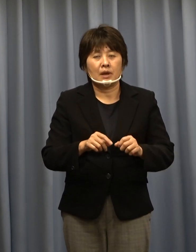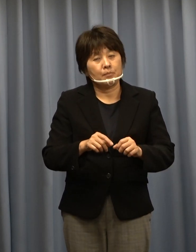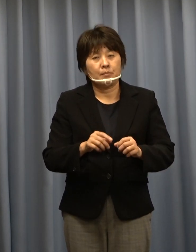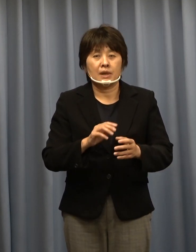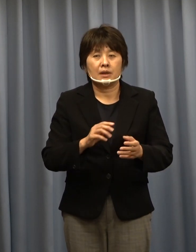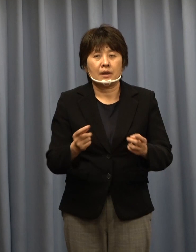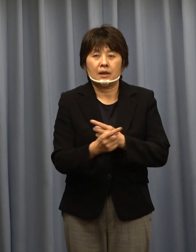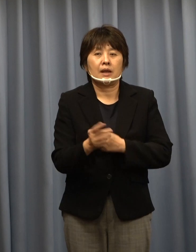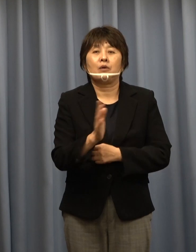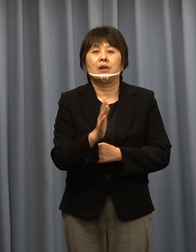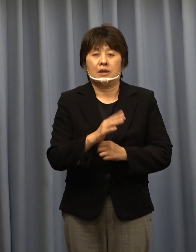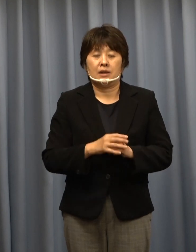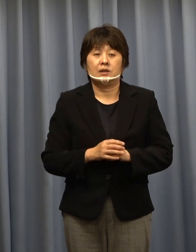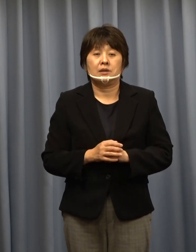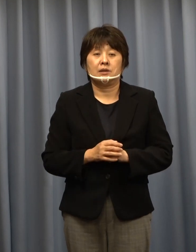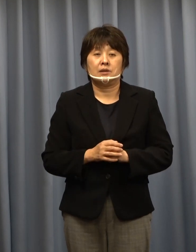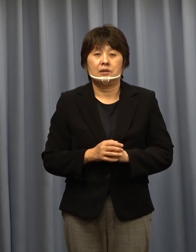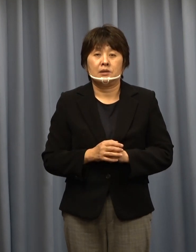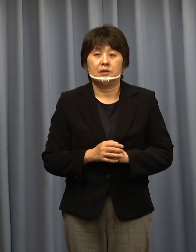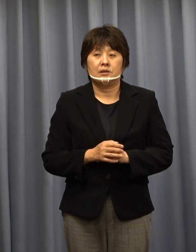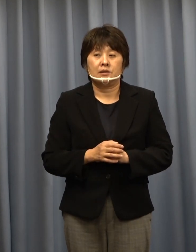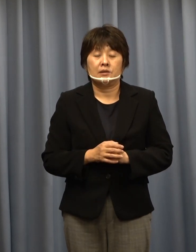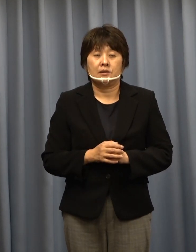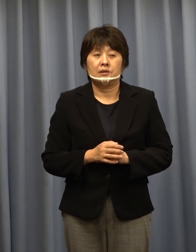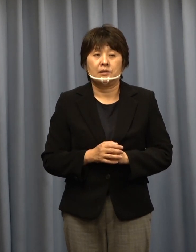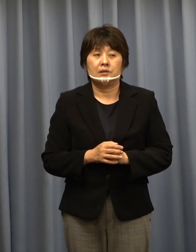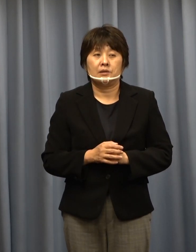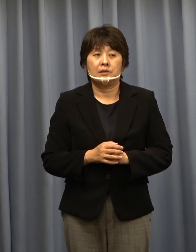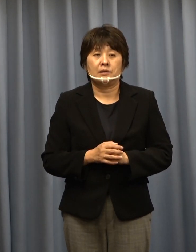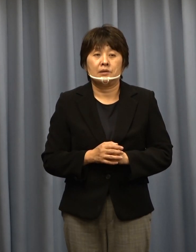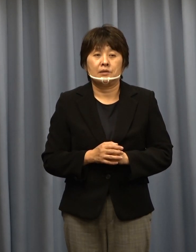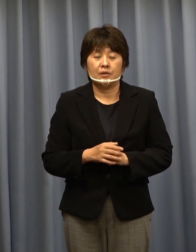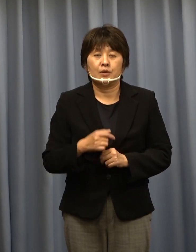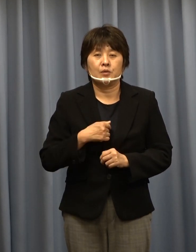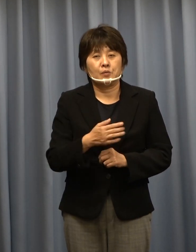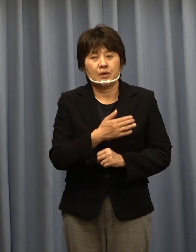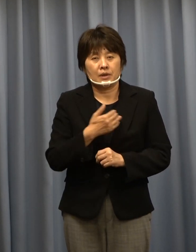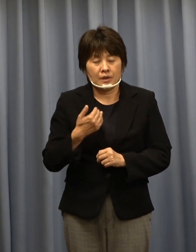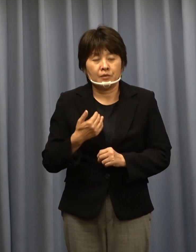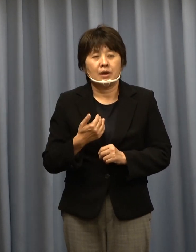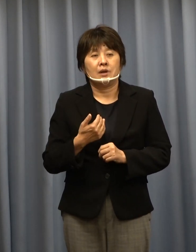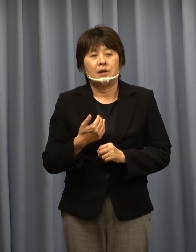そこまで減らなかったというのは大きな、やはり我々としては